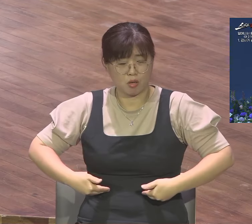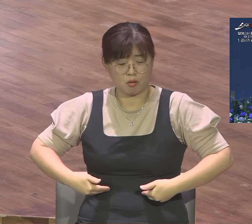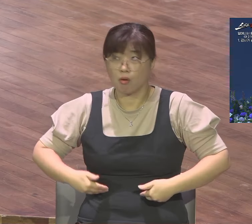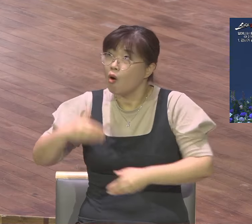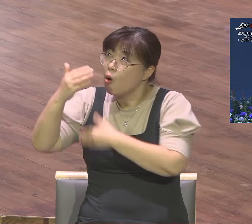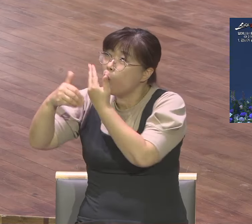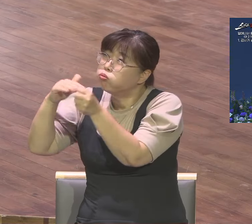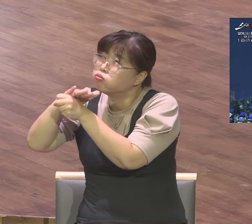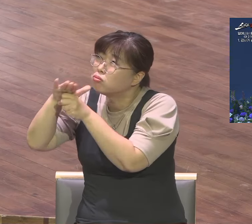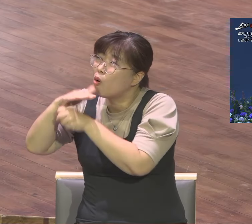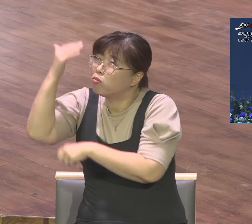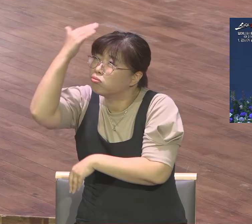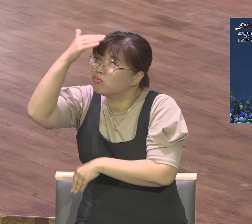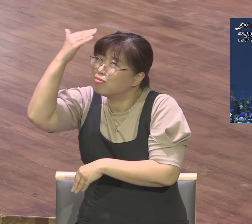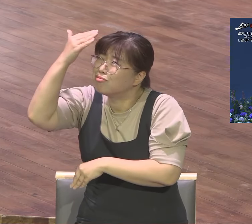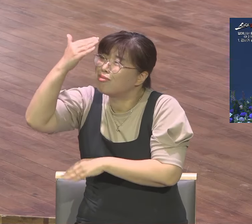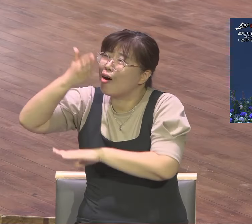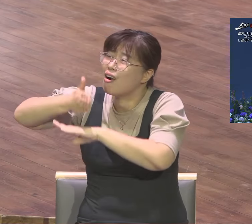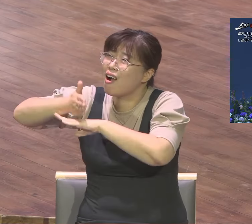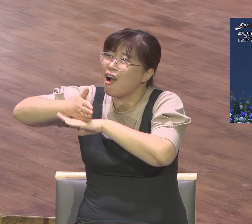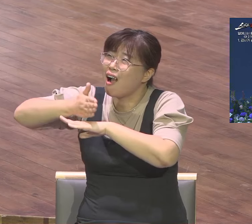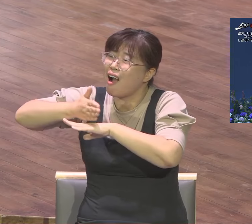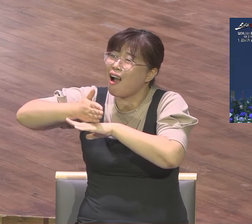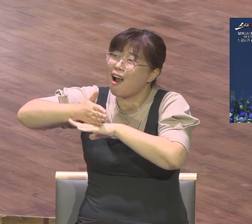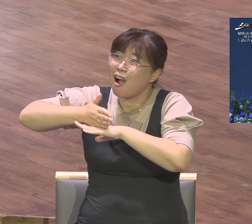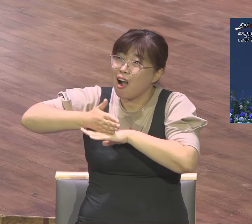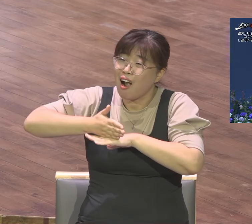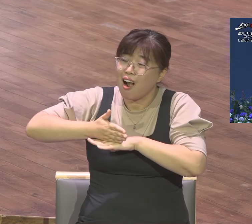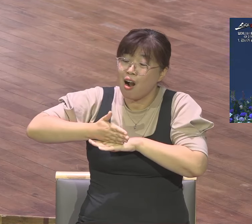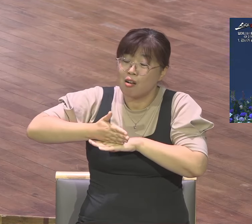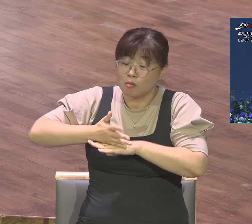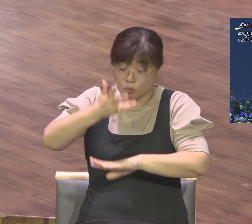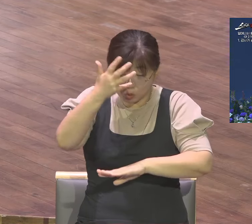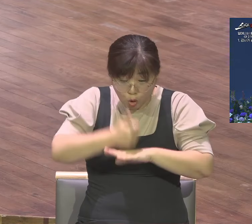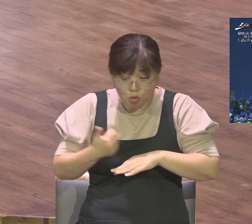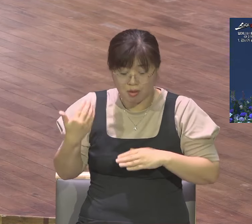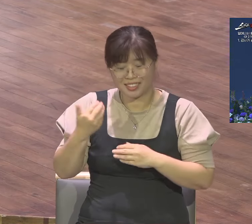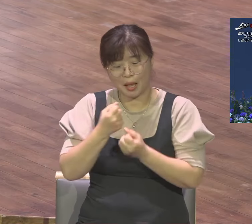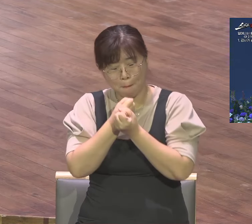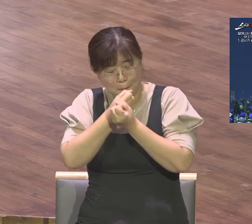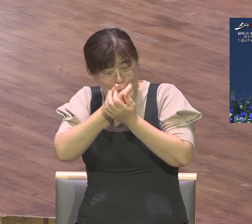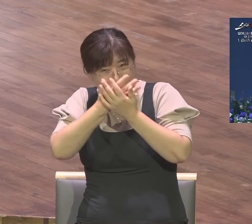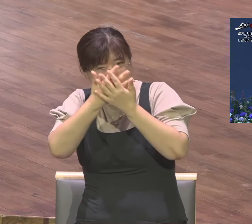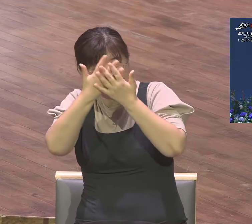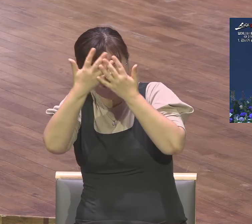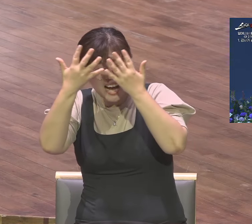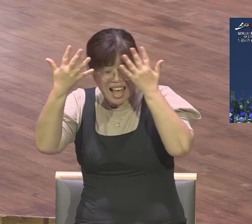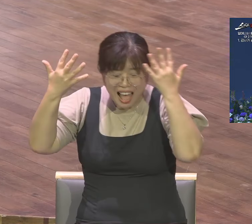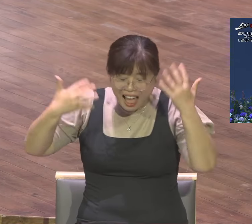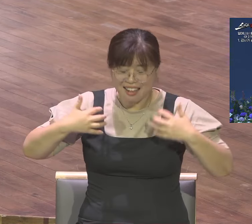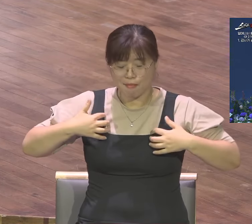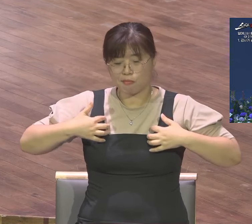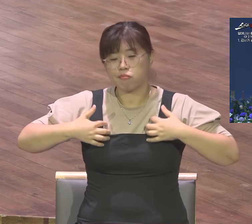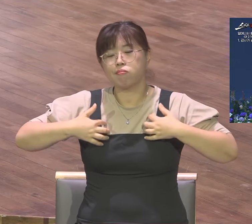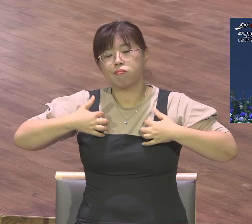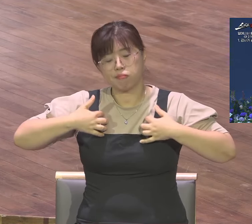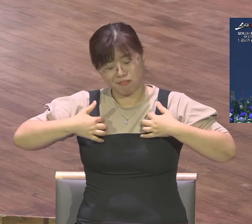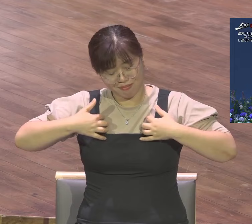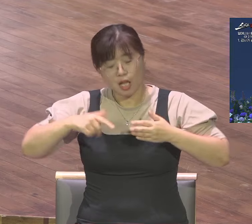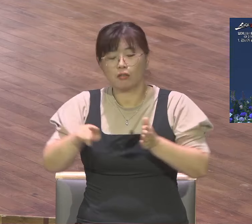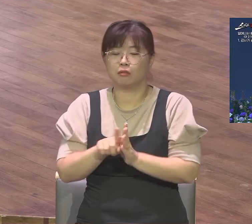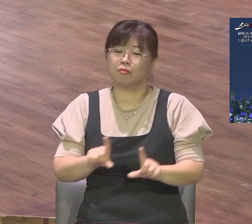봄처럼 활기 있는 그런 신앙생활 할 수가 있어요. 활기찬 신앙생활.